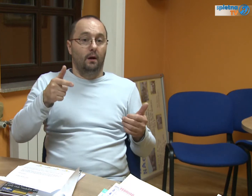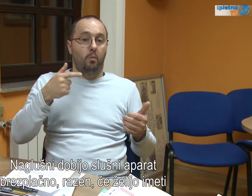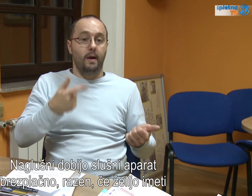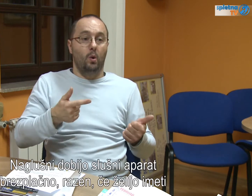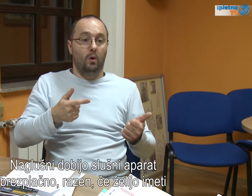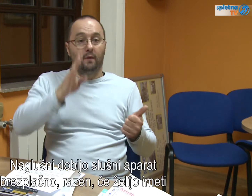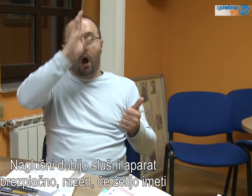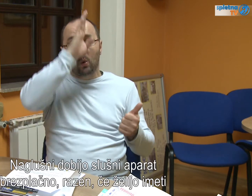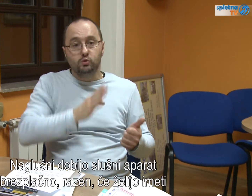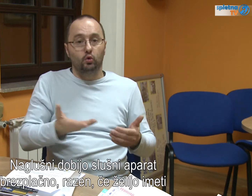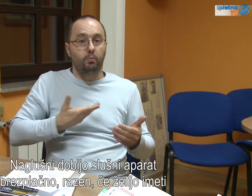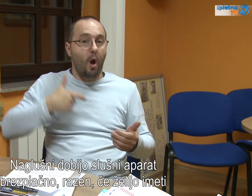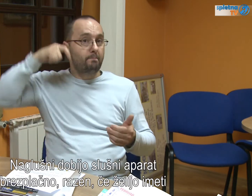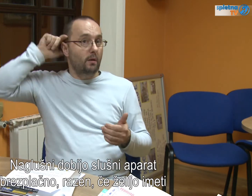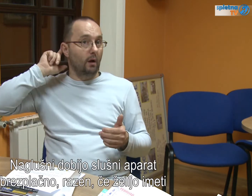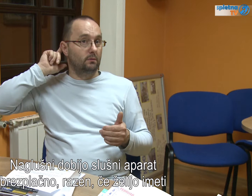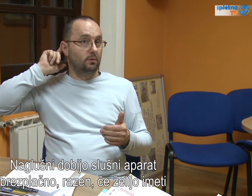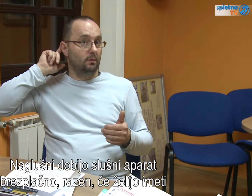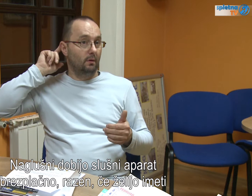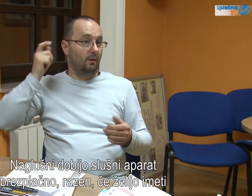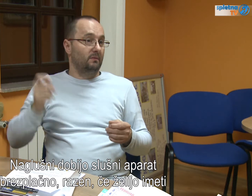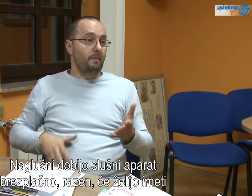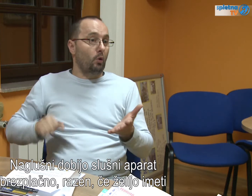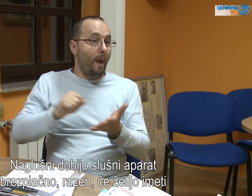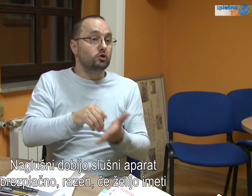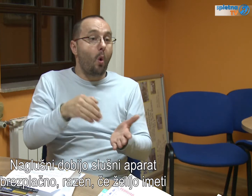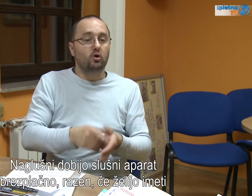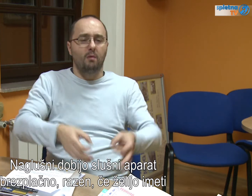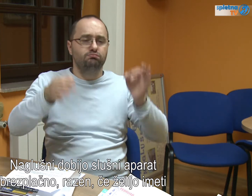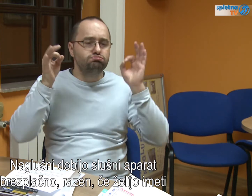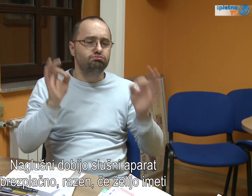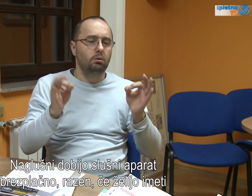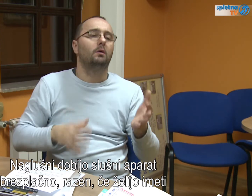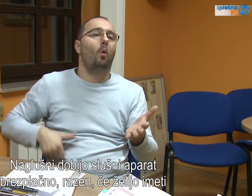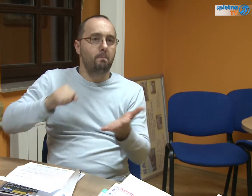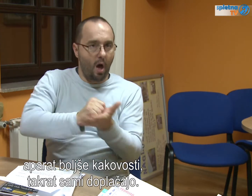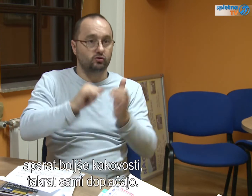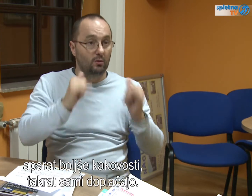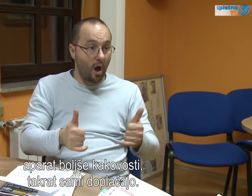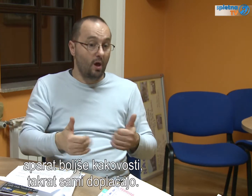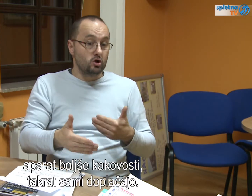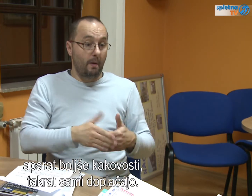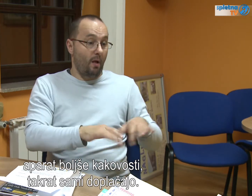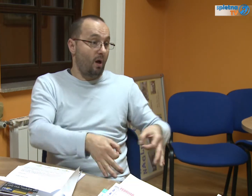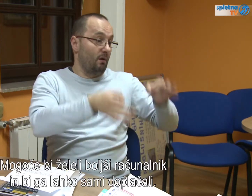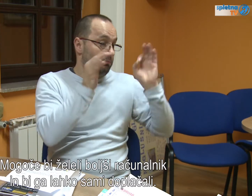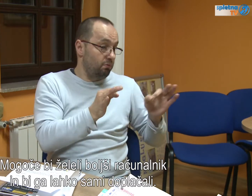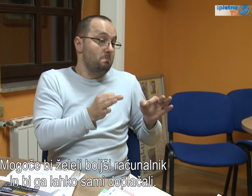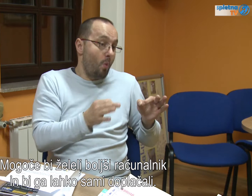Bom rekel, na hudu to bi pa treba to plažo, hodila, to plažo, da je pa bila,